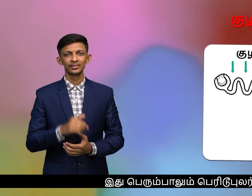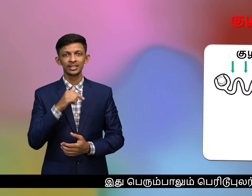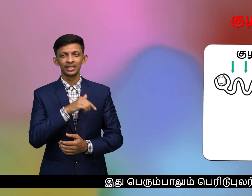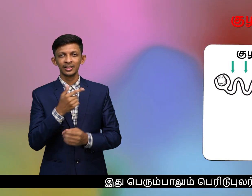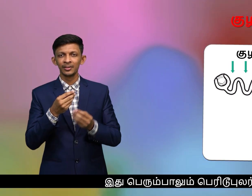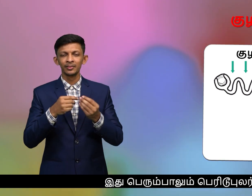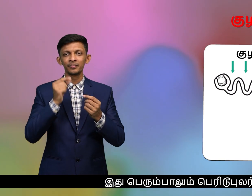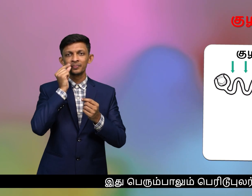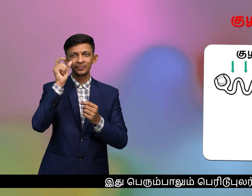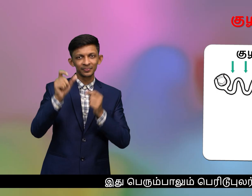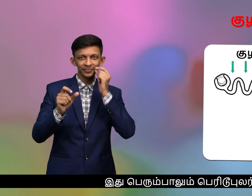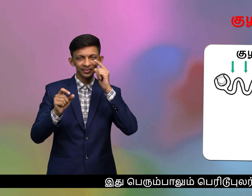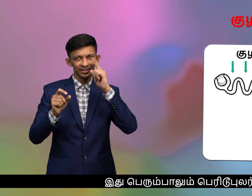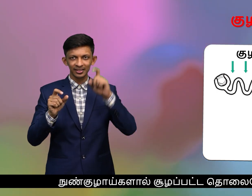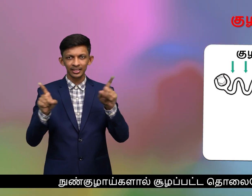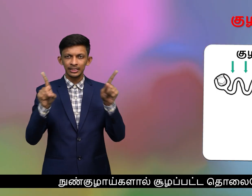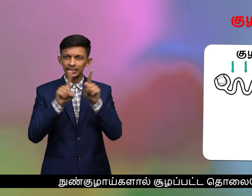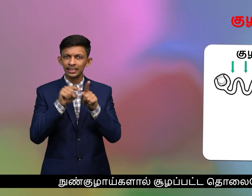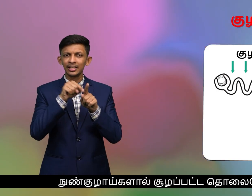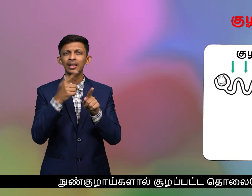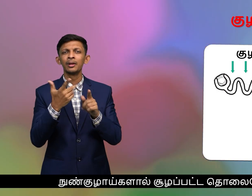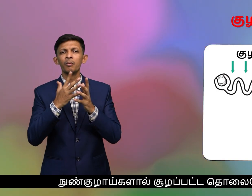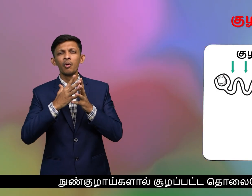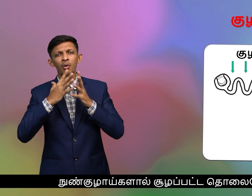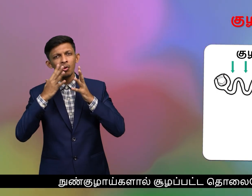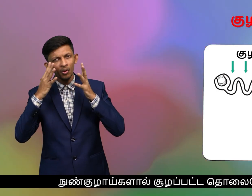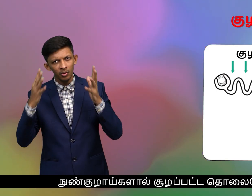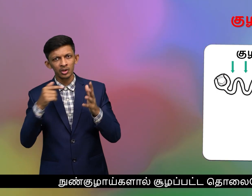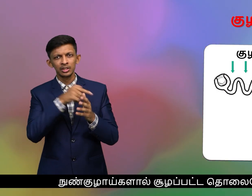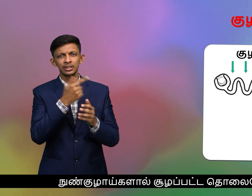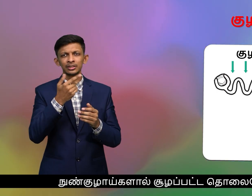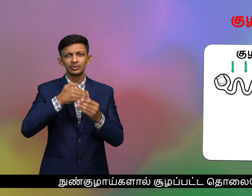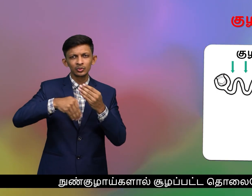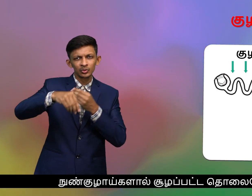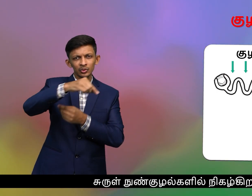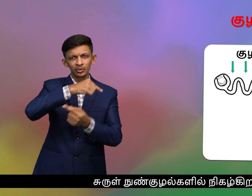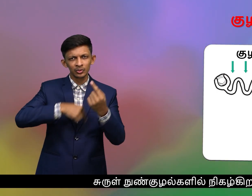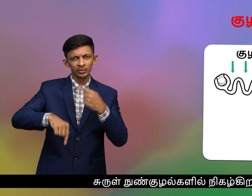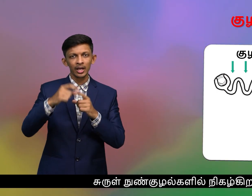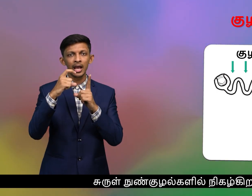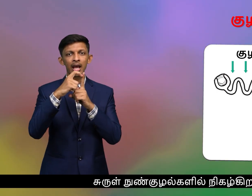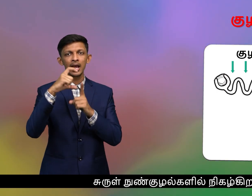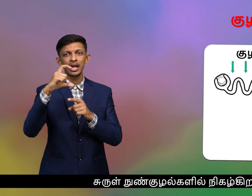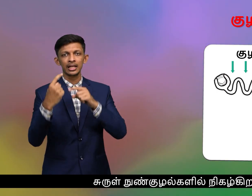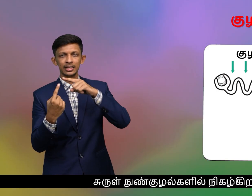இது பெரும்பாலும் பெரிடியூபுலார் நுண்குழாய்களில் சூழப்பட்டுள்ள தொலைசேய்மை சுருள் நுண்குழாய்களில்